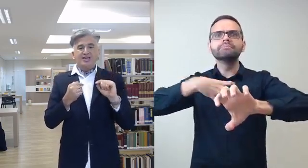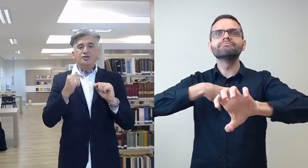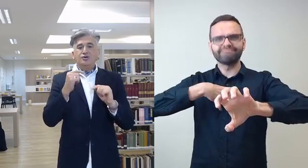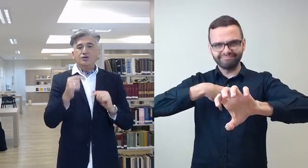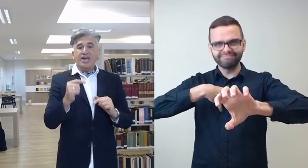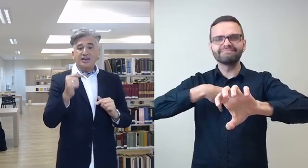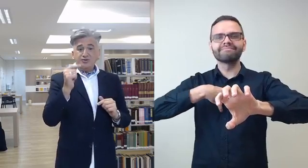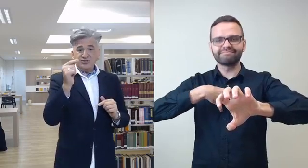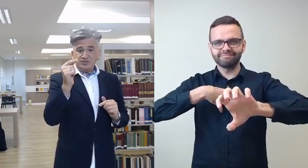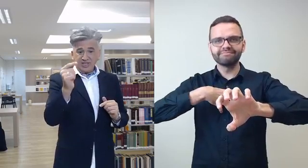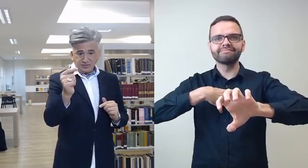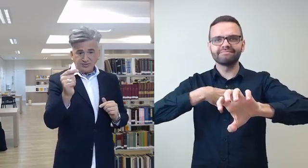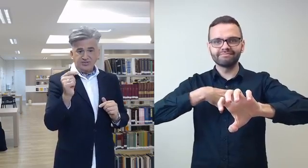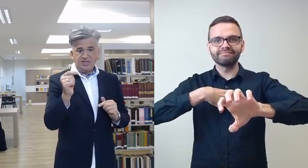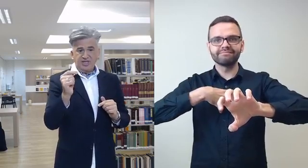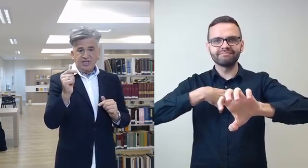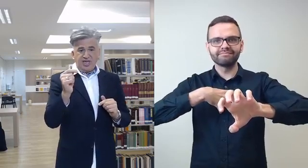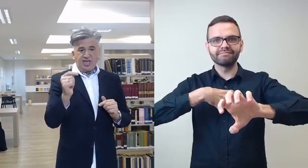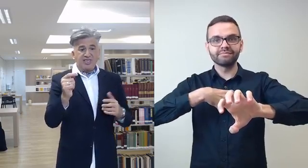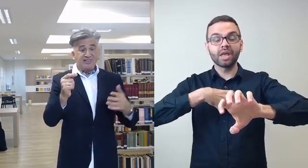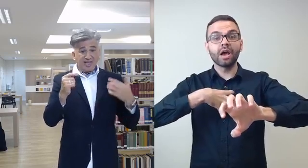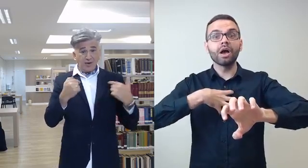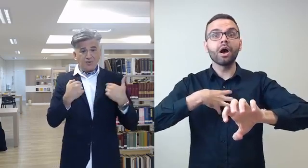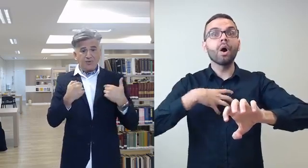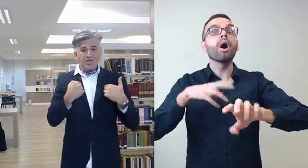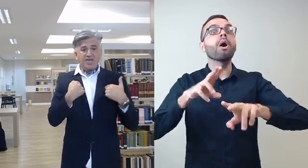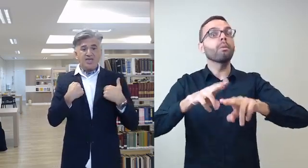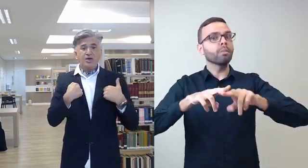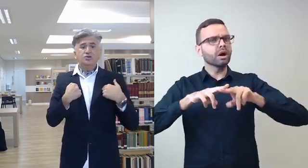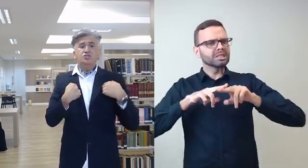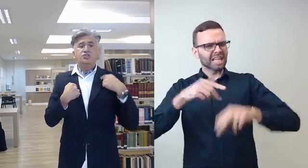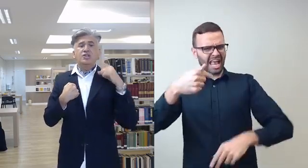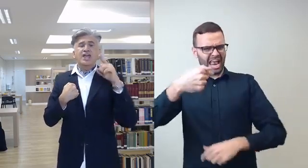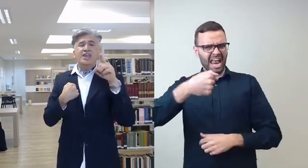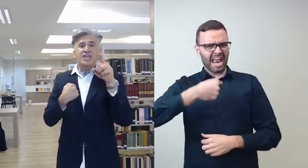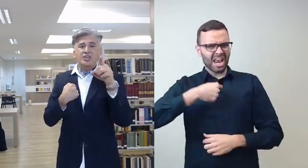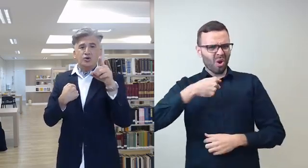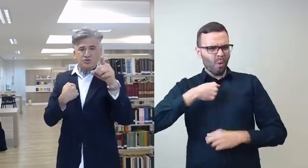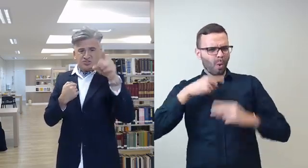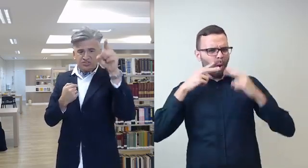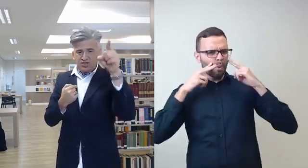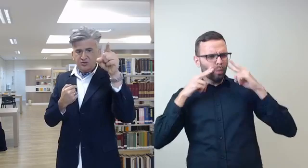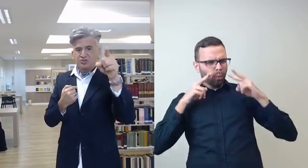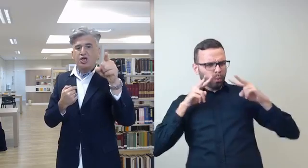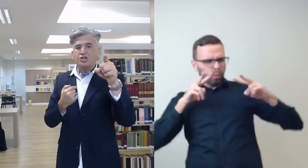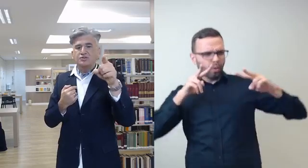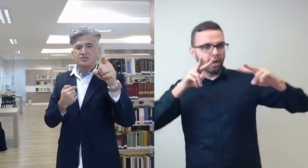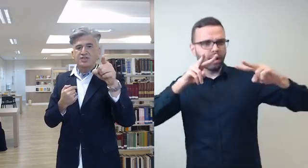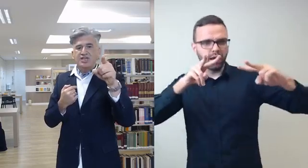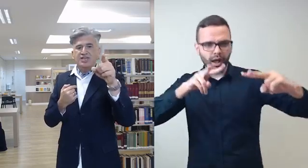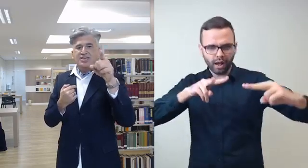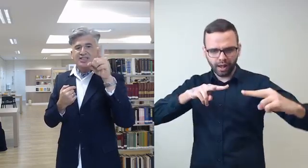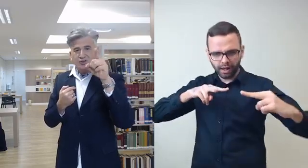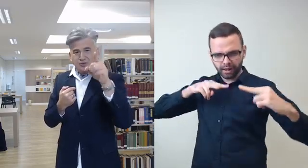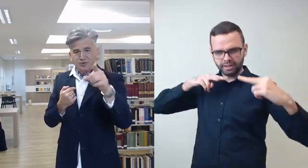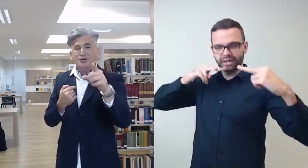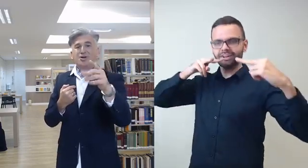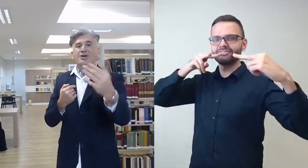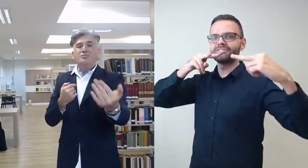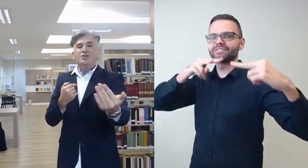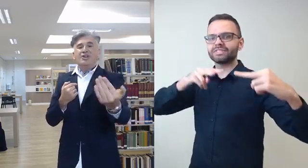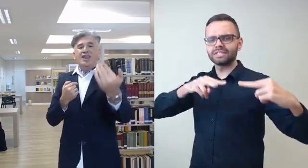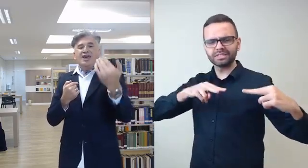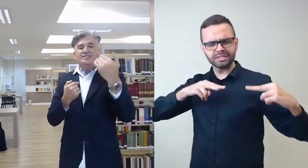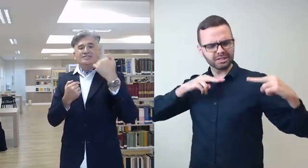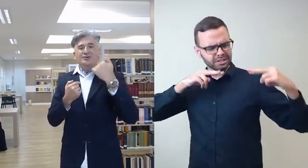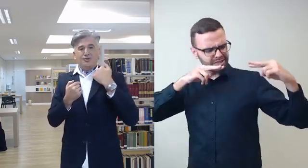colocará no lugar dos teus. Então eu te olharei com os teus olhos e tu